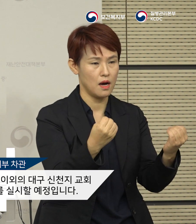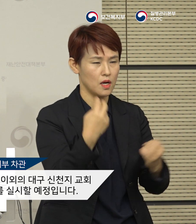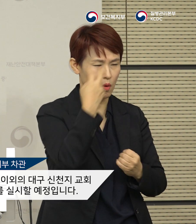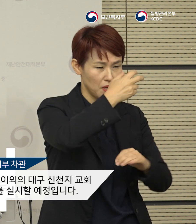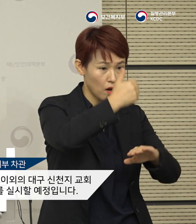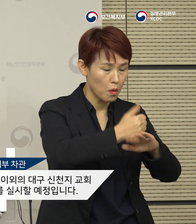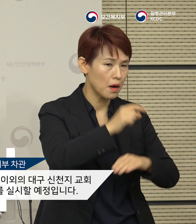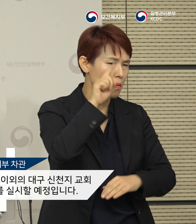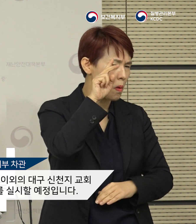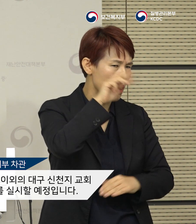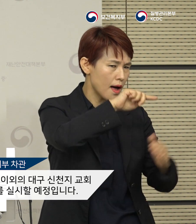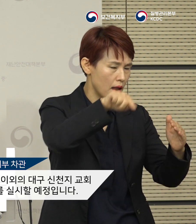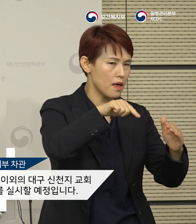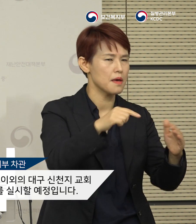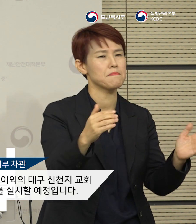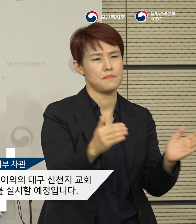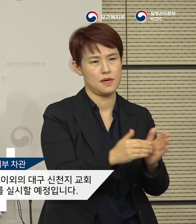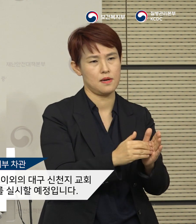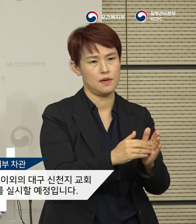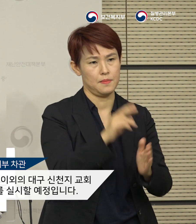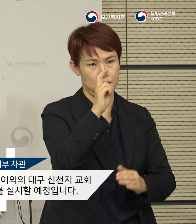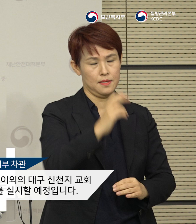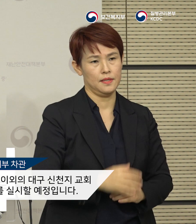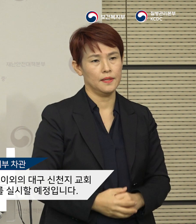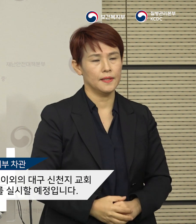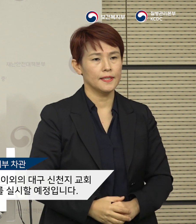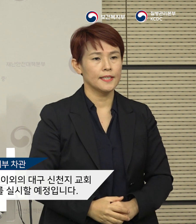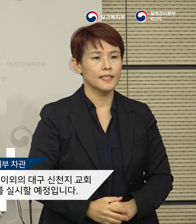2, 3일 내에 집계될 것으로 예상됩니다.